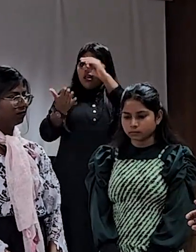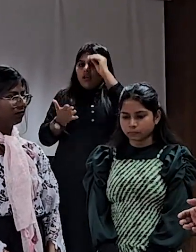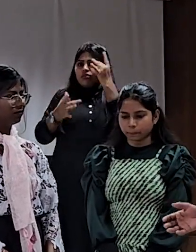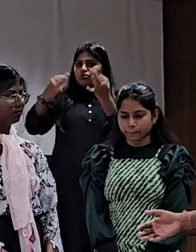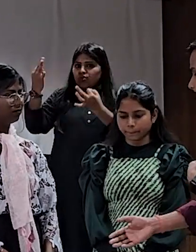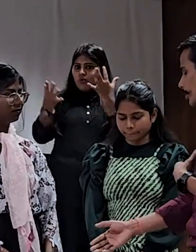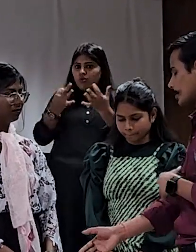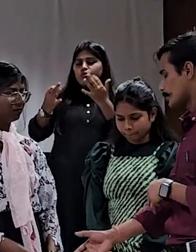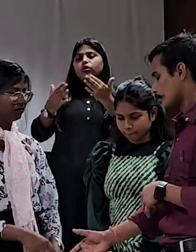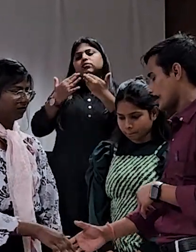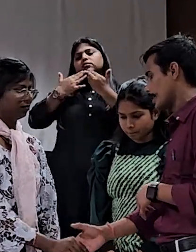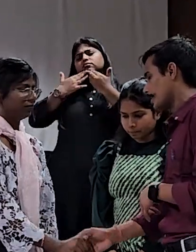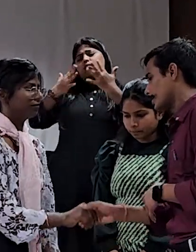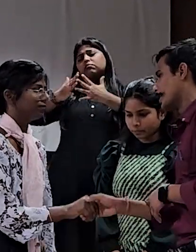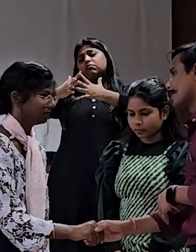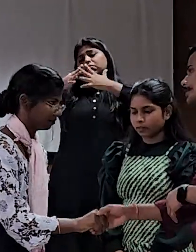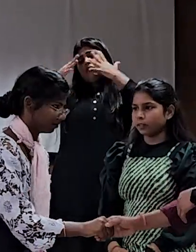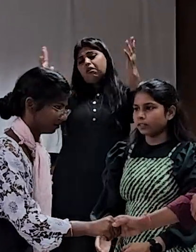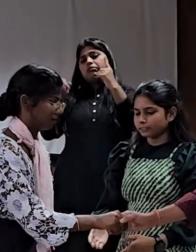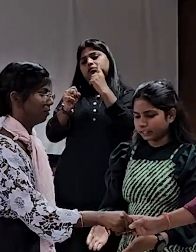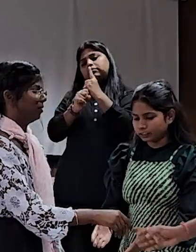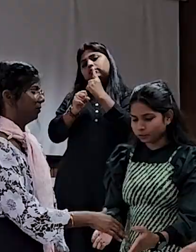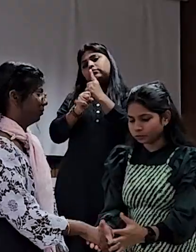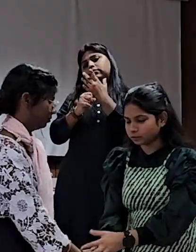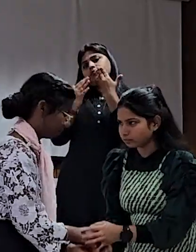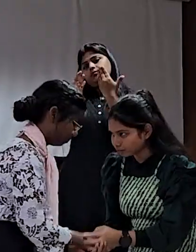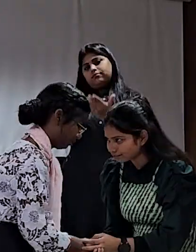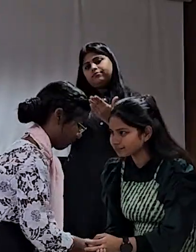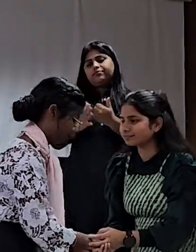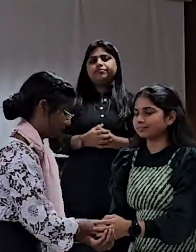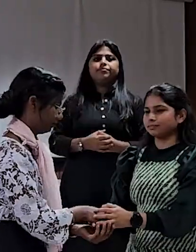इसके लिए हम आपके बहुत बहुत शुक्रिया धन्यवाद करते हैं।